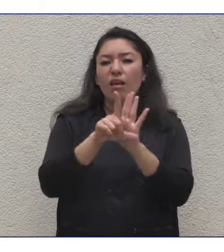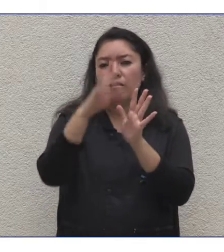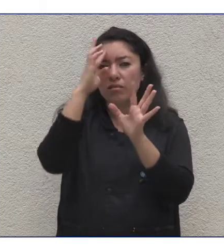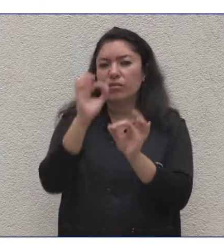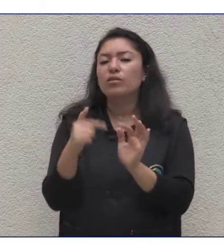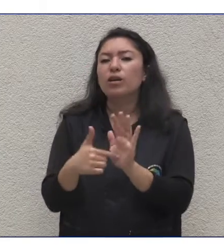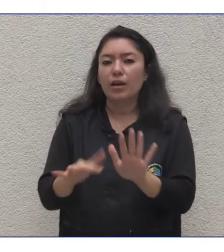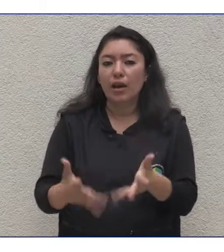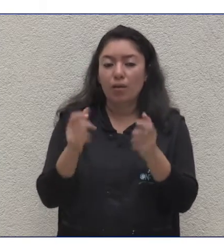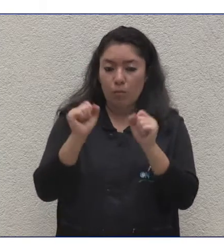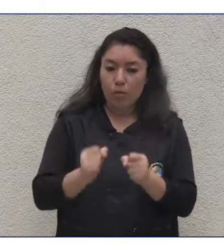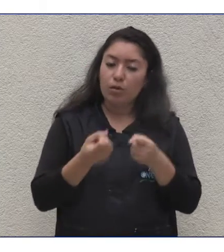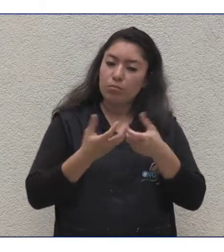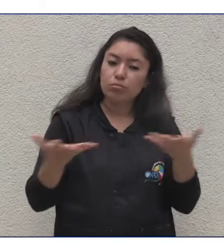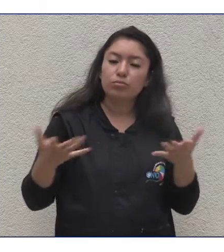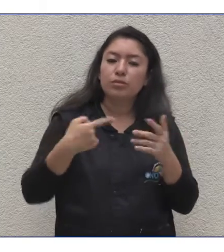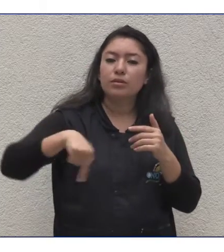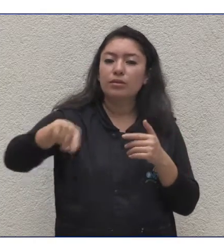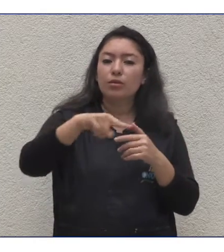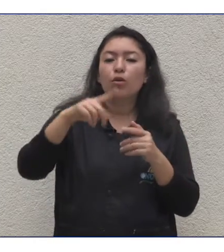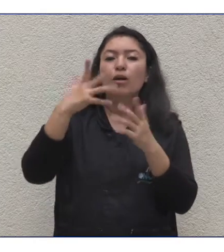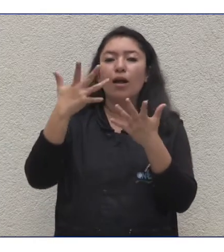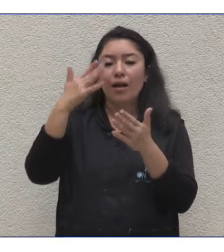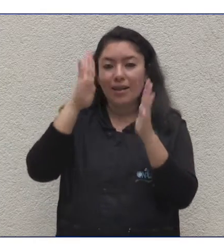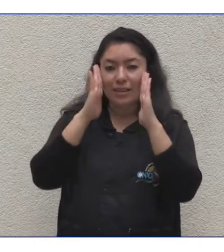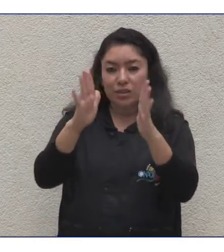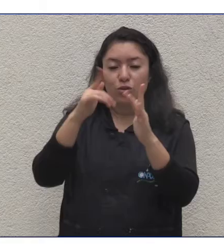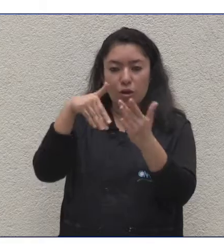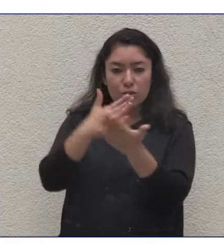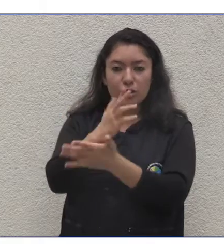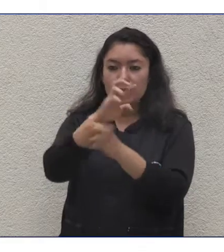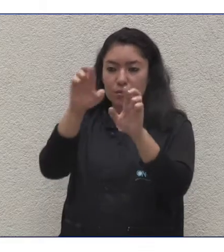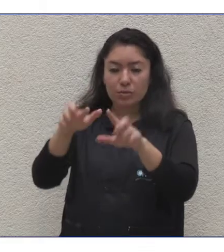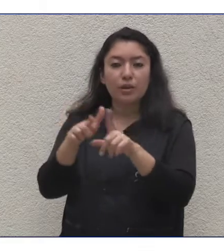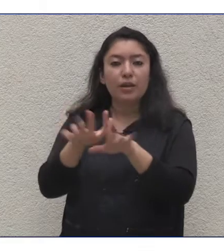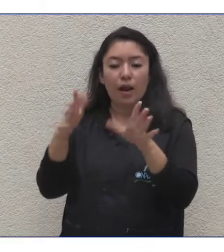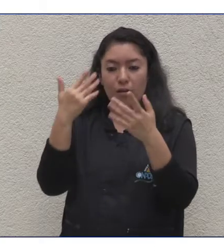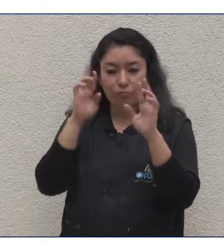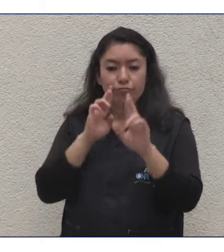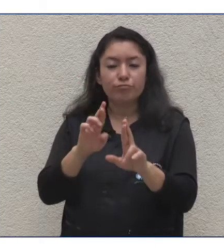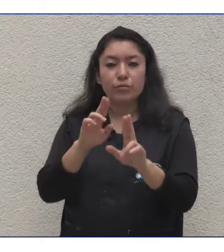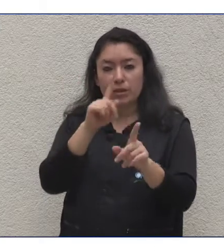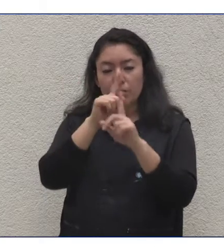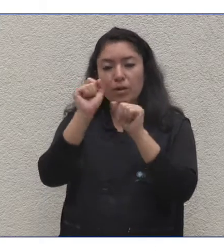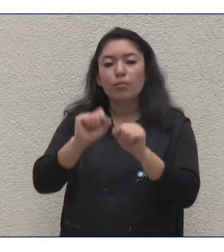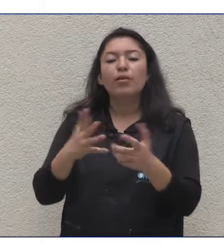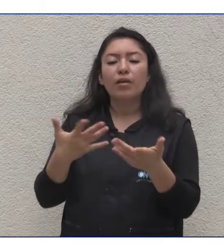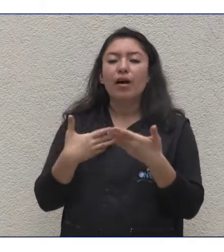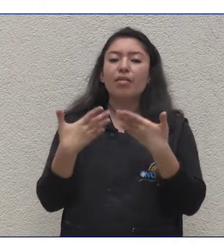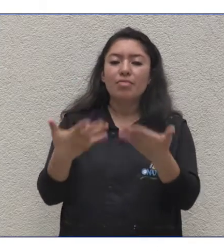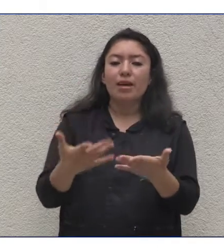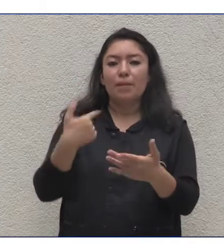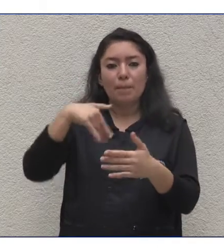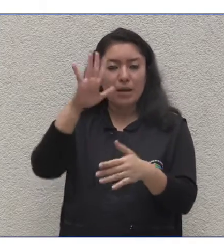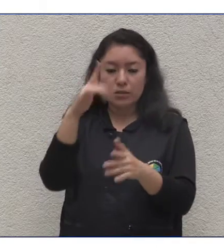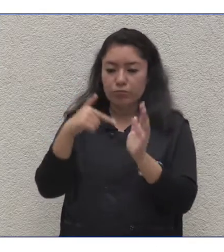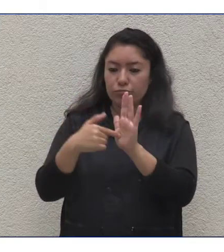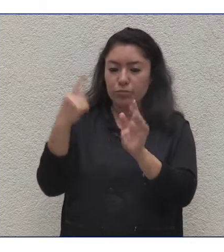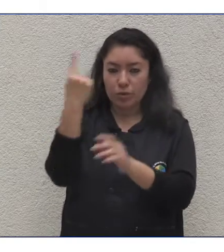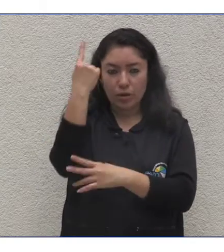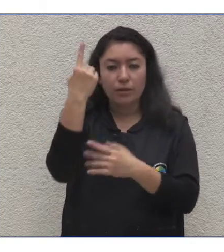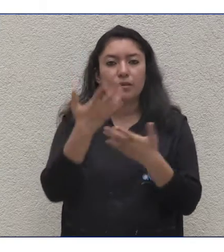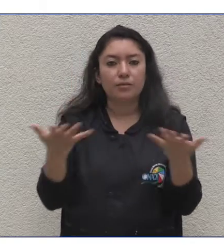se interpretarán de manera de procurar la adecuada protección de los derechos de ella reconocidos y el funcionamiento eficaz de sus garantías